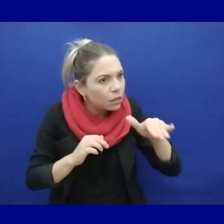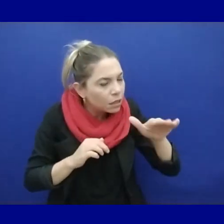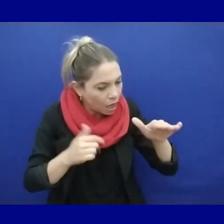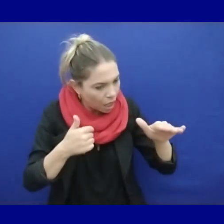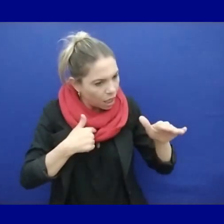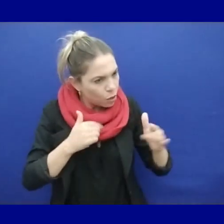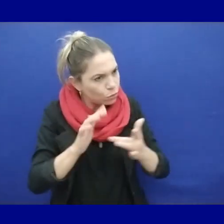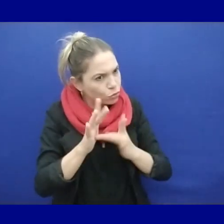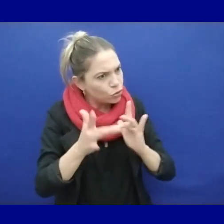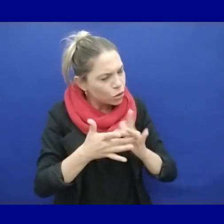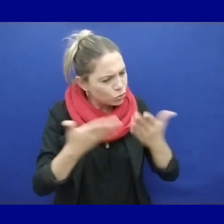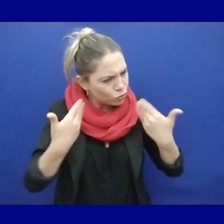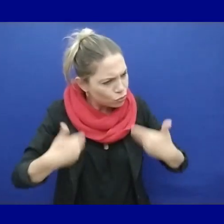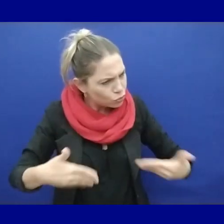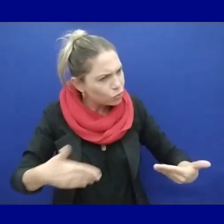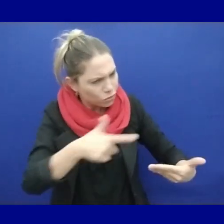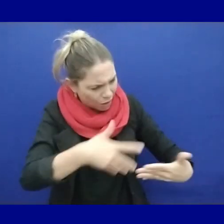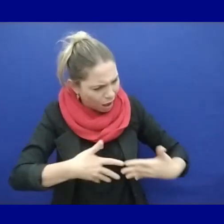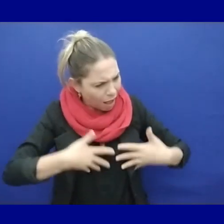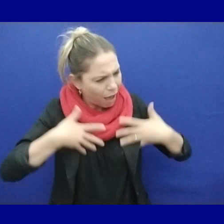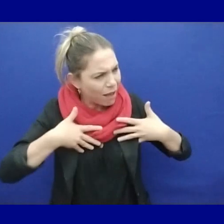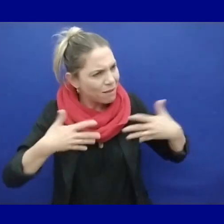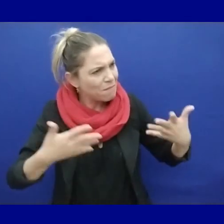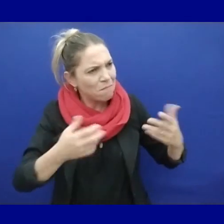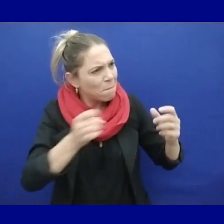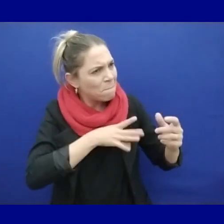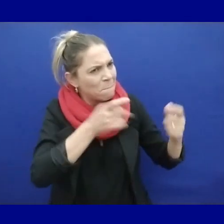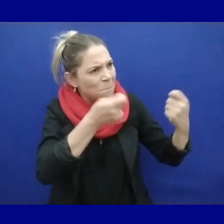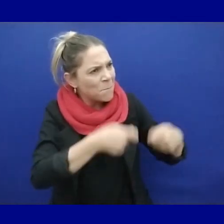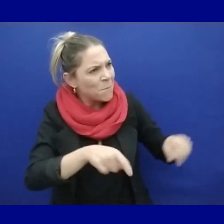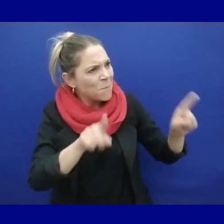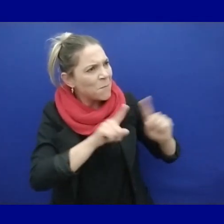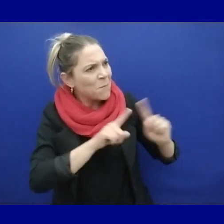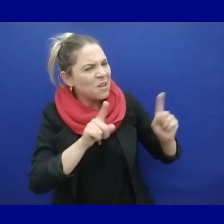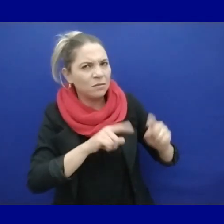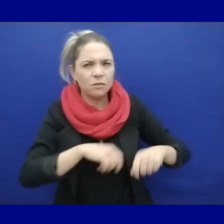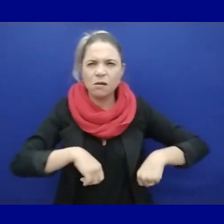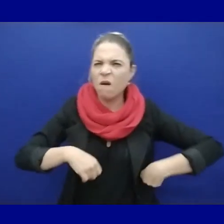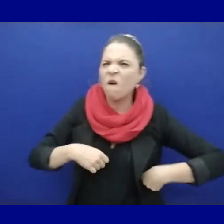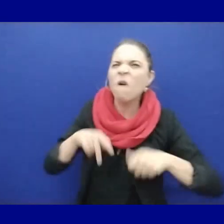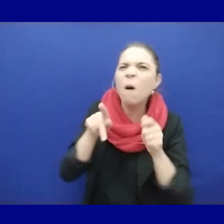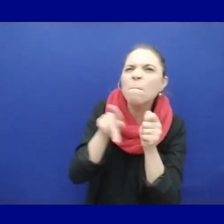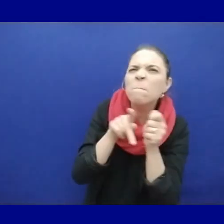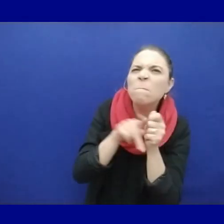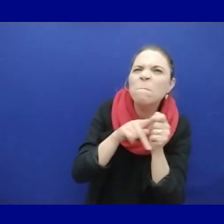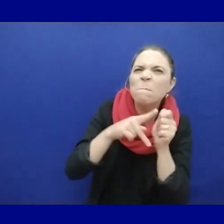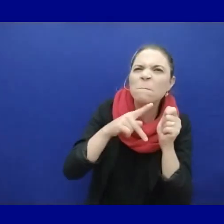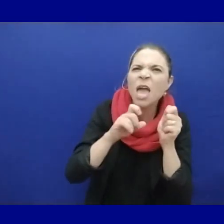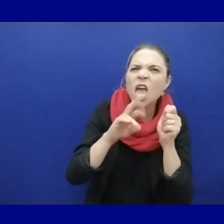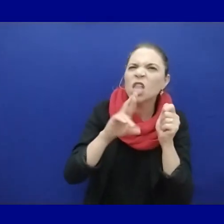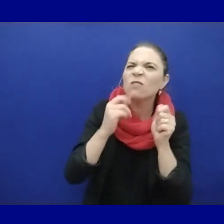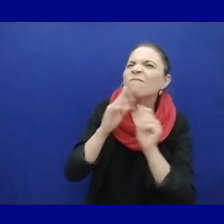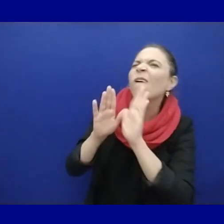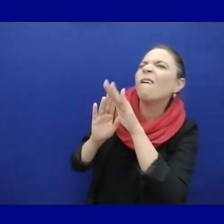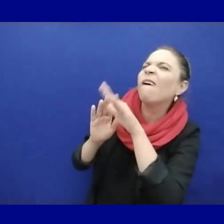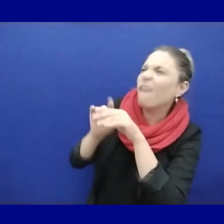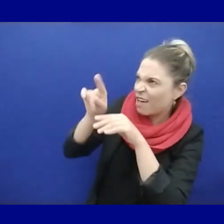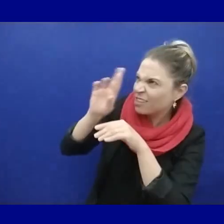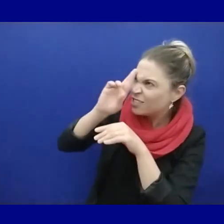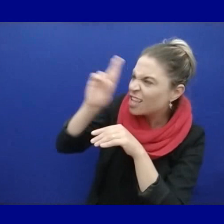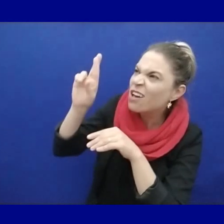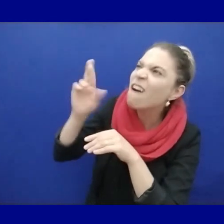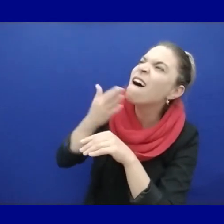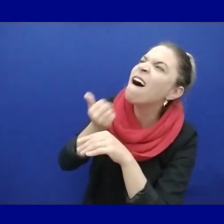lhes disse: tende bom ânimo, sou eu, não temais. Respondendo-lhe Pedro disse: Se és tu,